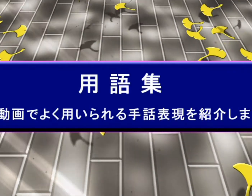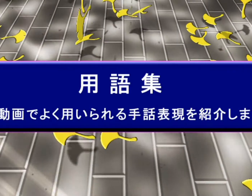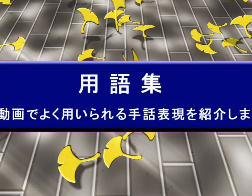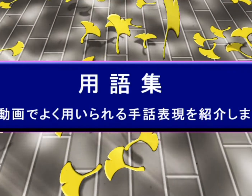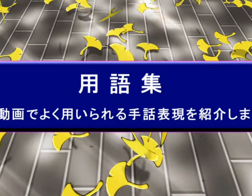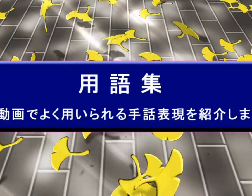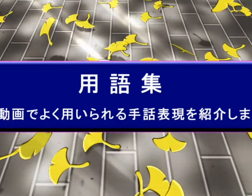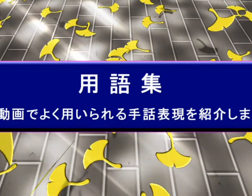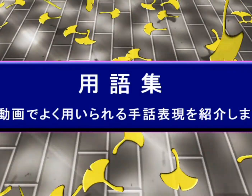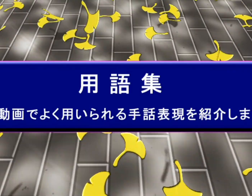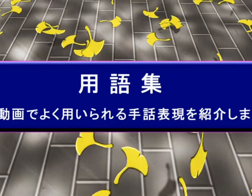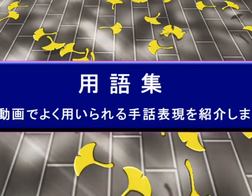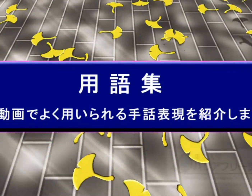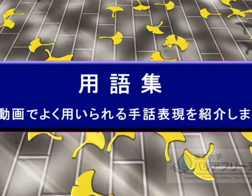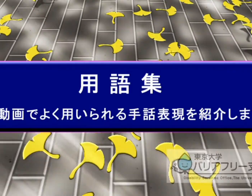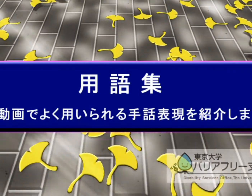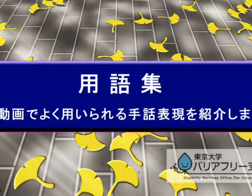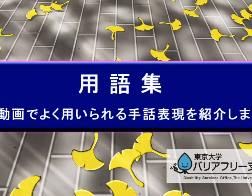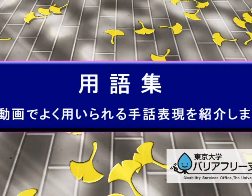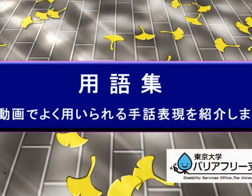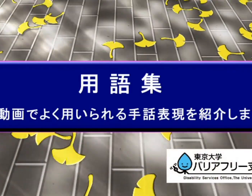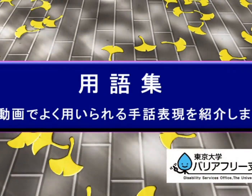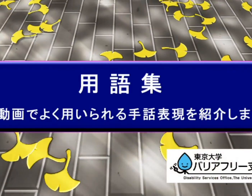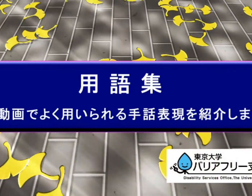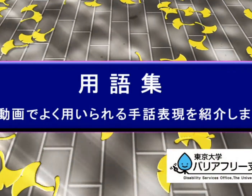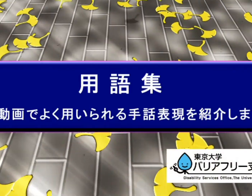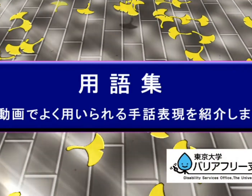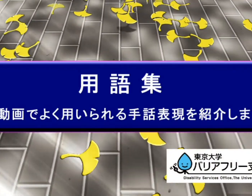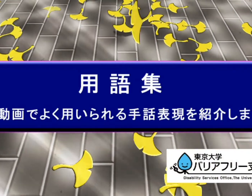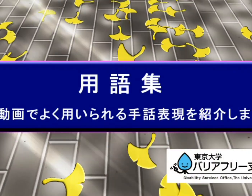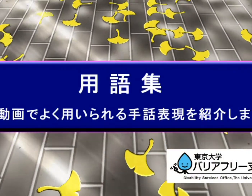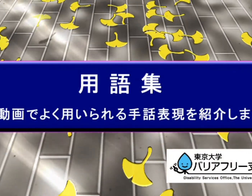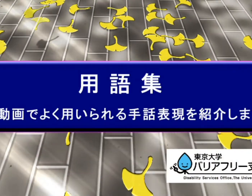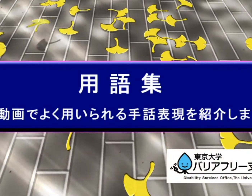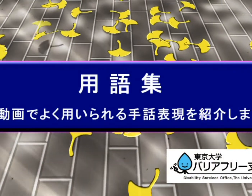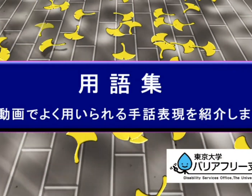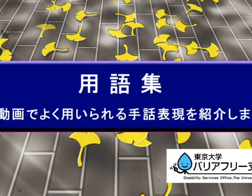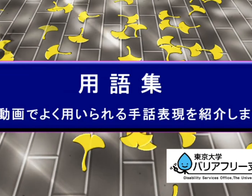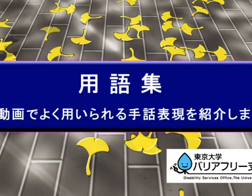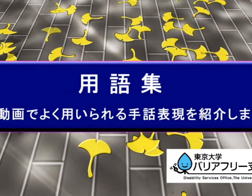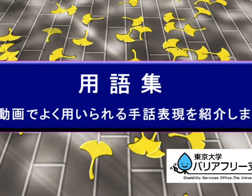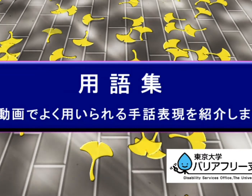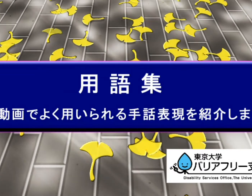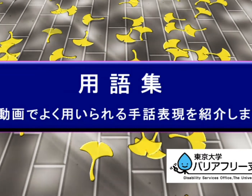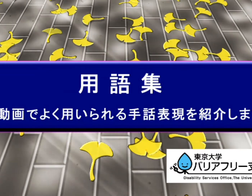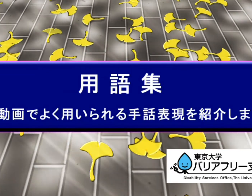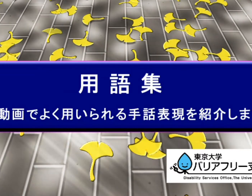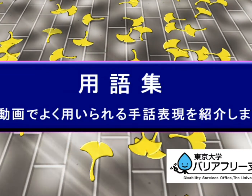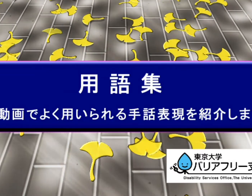用語集この動画でよく用いられる手話表現を紹介します